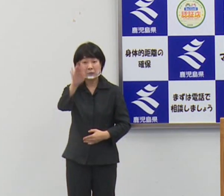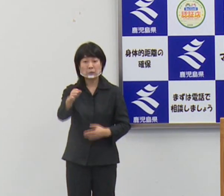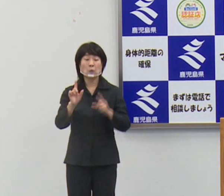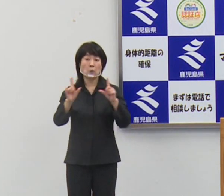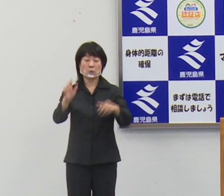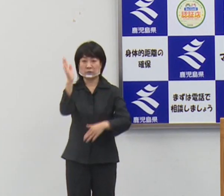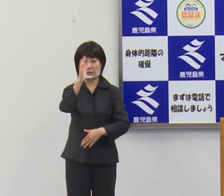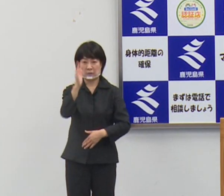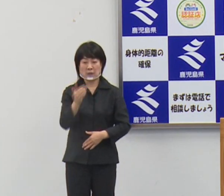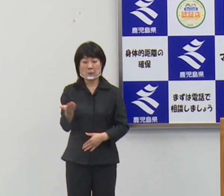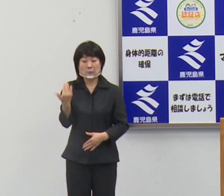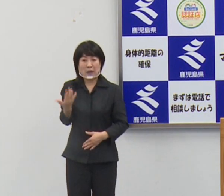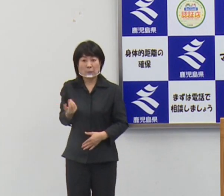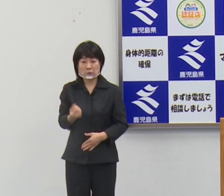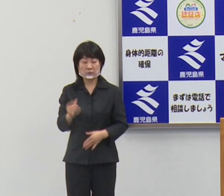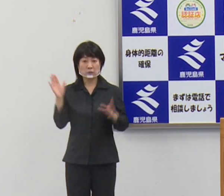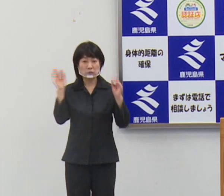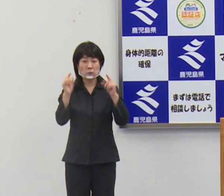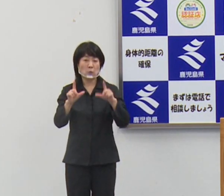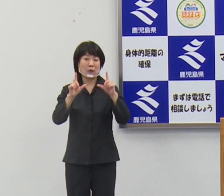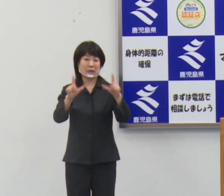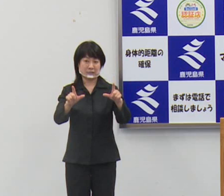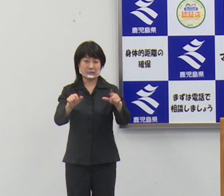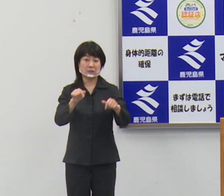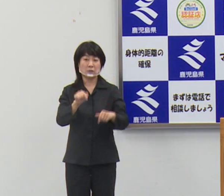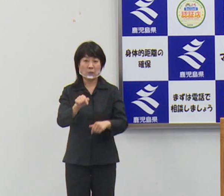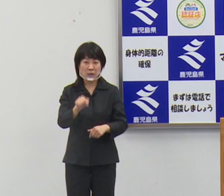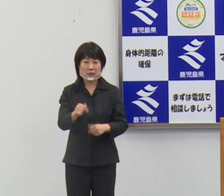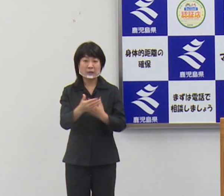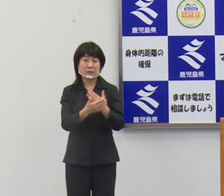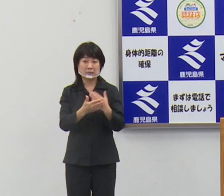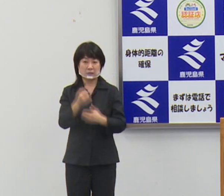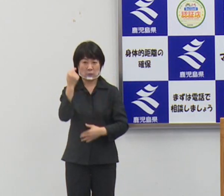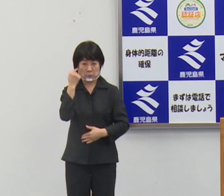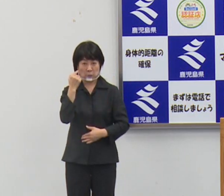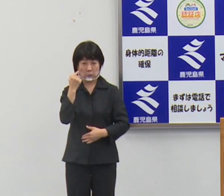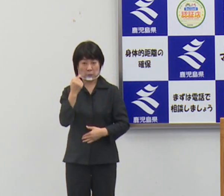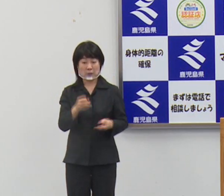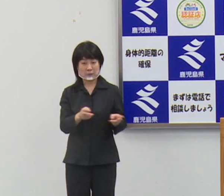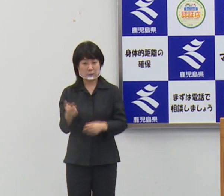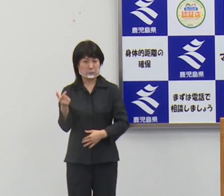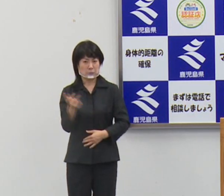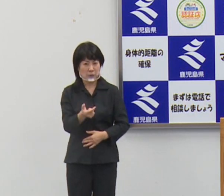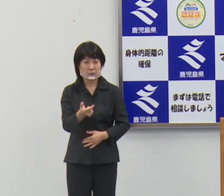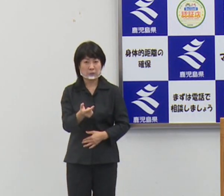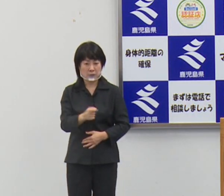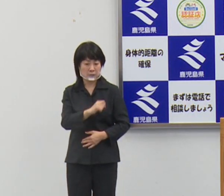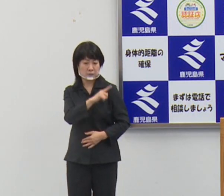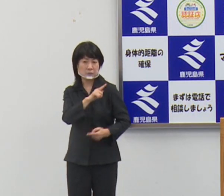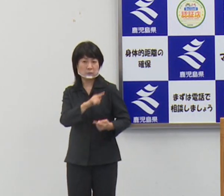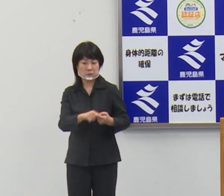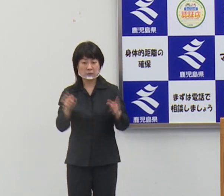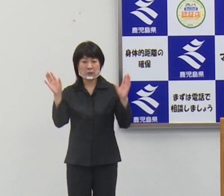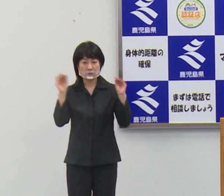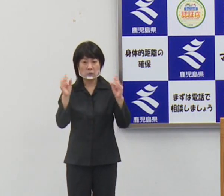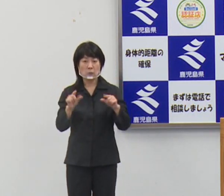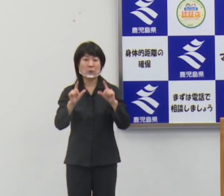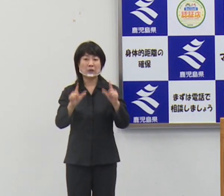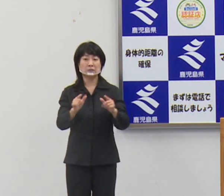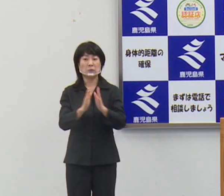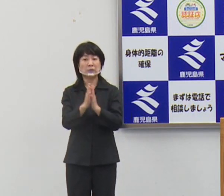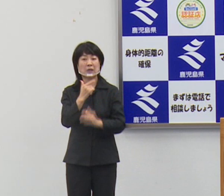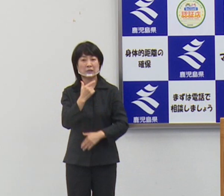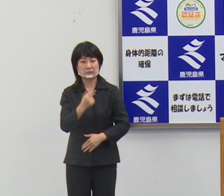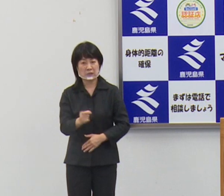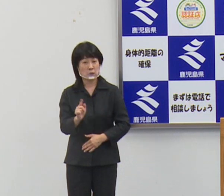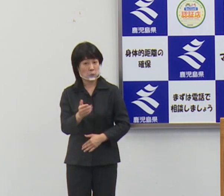ましたということではなくて、情報発信、せっかく体制も厚くなったということなので、積極的な情報発信をお願いしたいと思うん